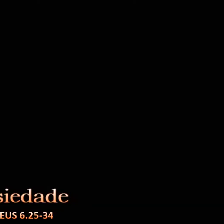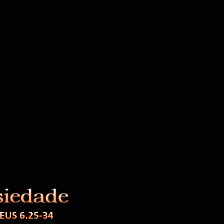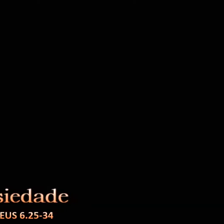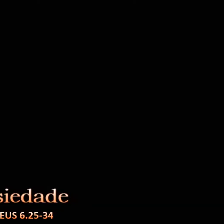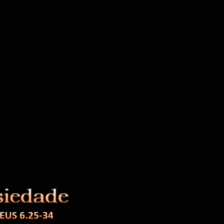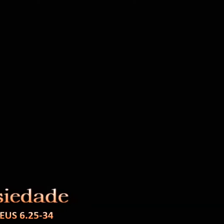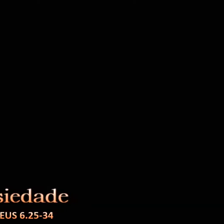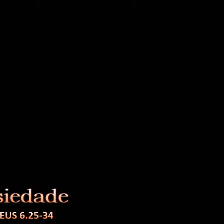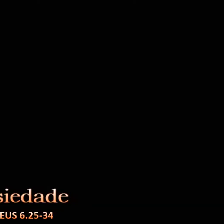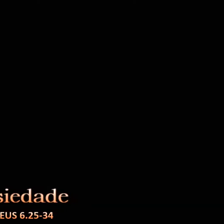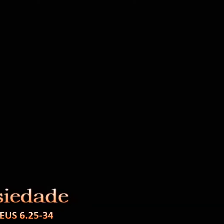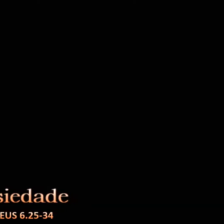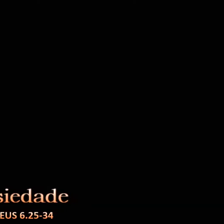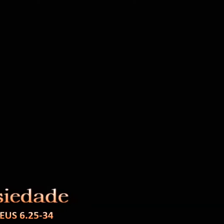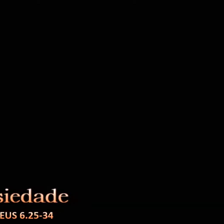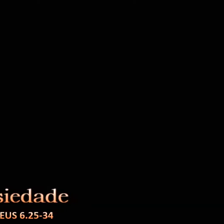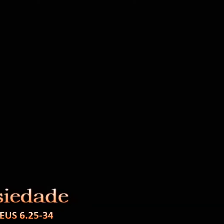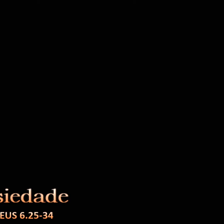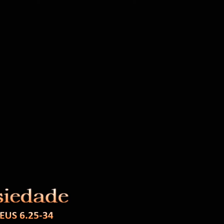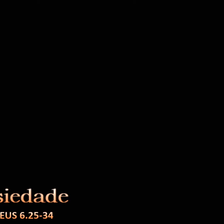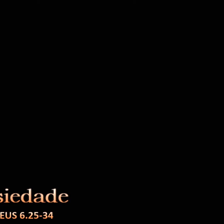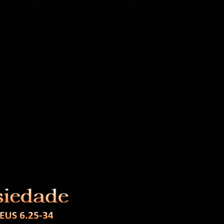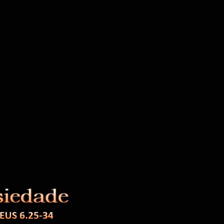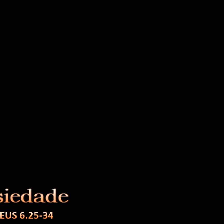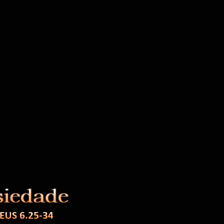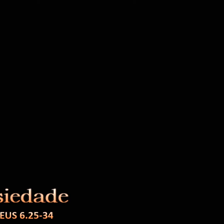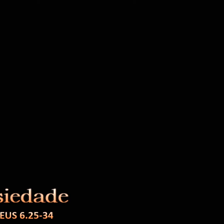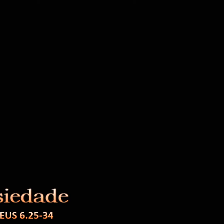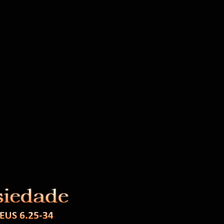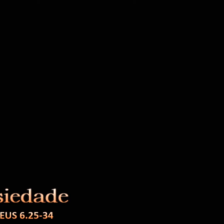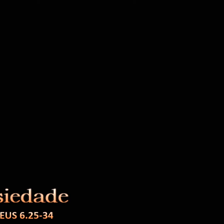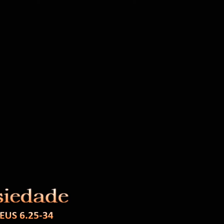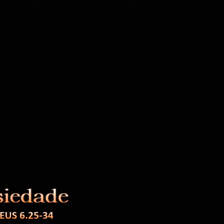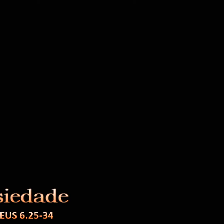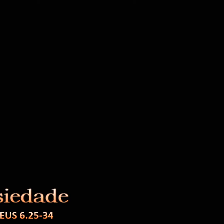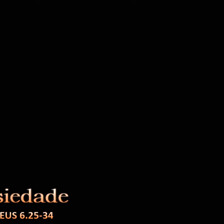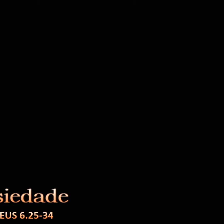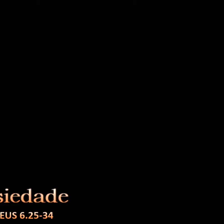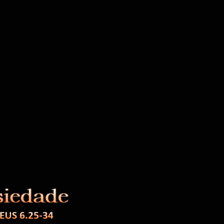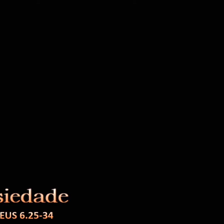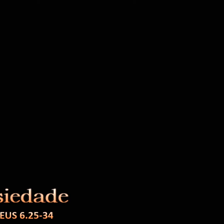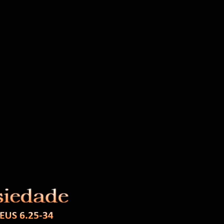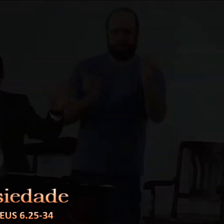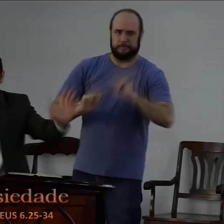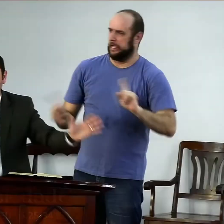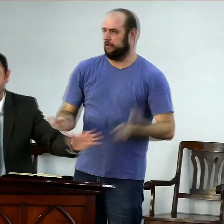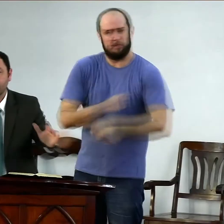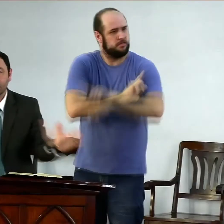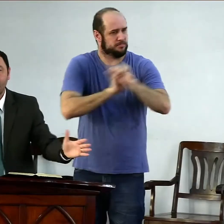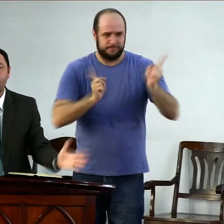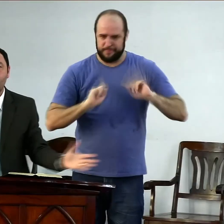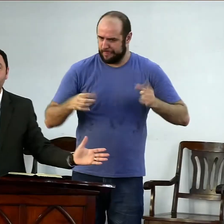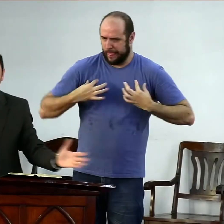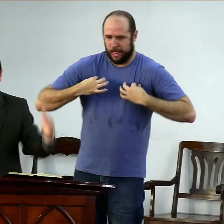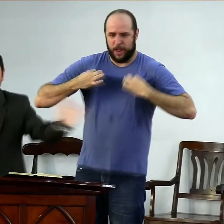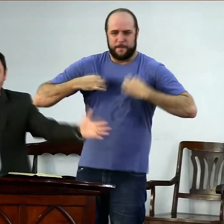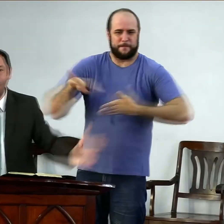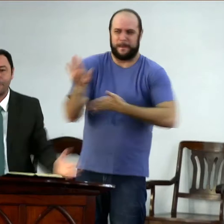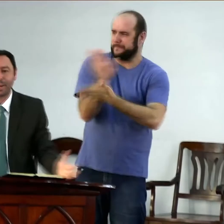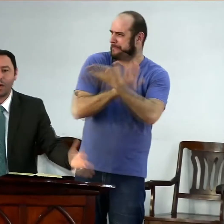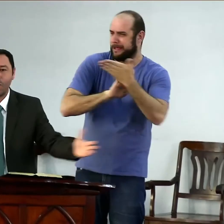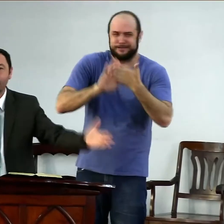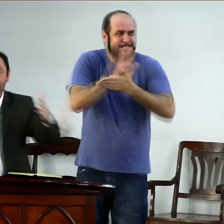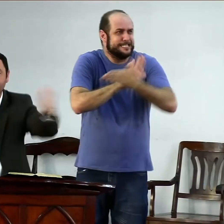de roupa, e você pergunta: como assim? Olha o tanto de roupa que você tem. Não, meu marido, não, pai, eu não tenho roupa, eu